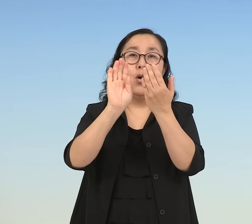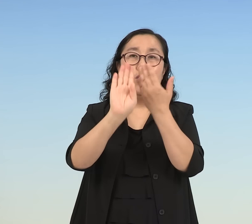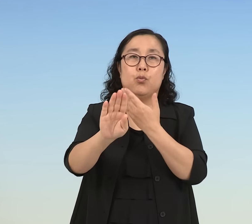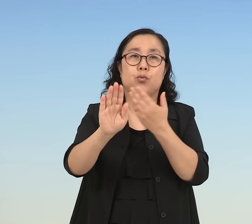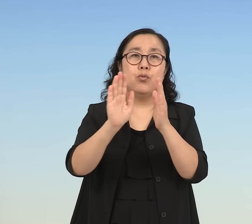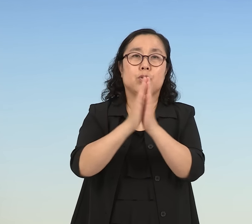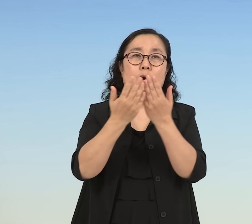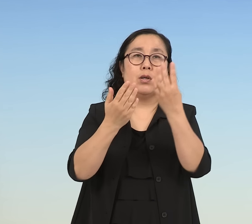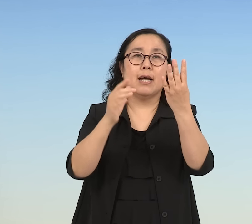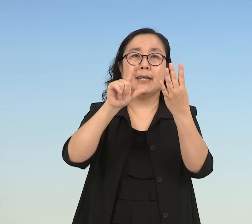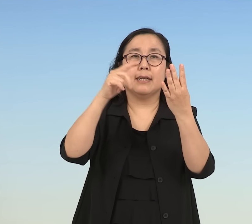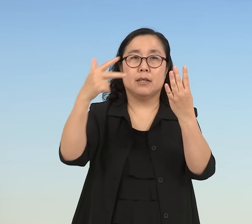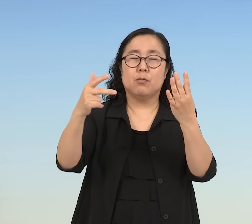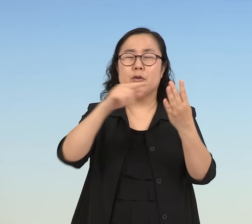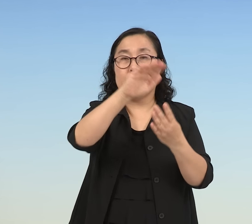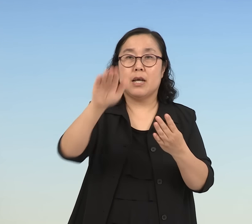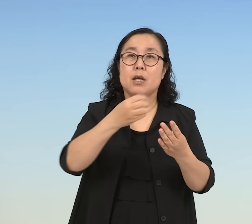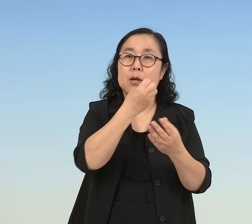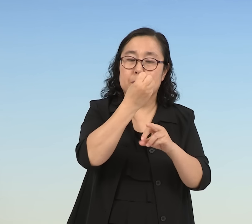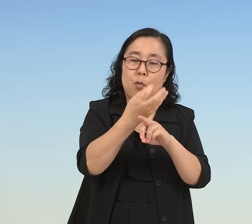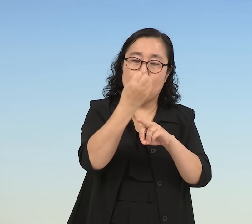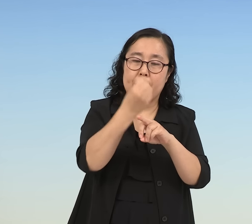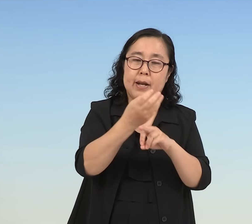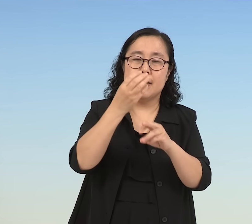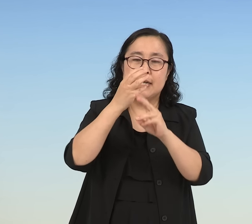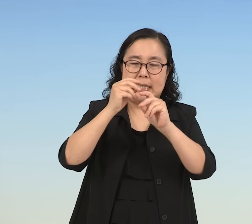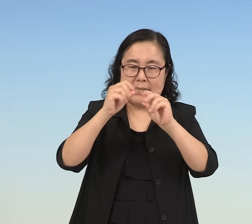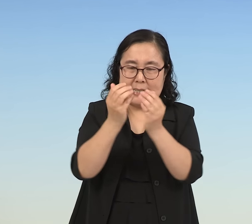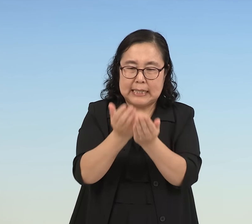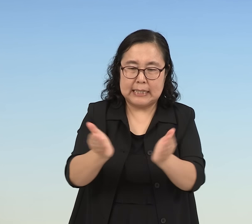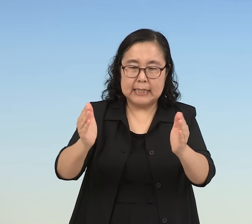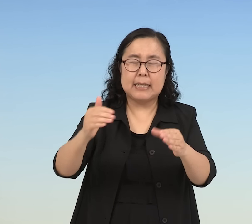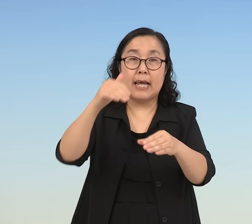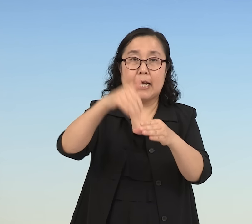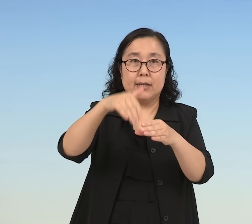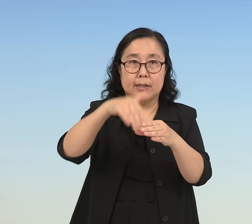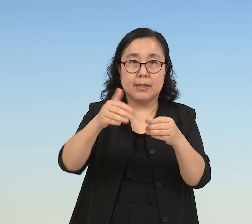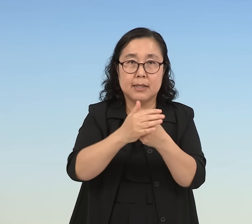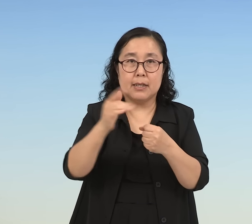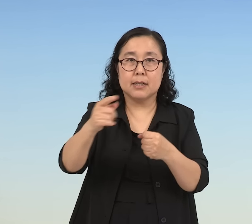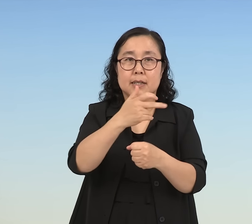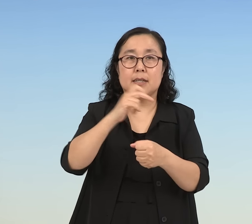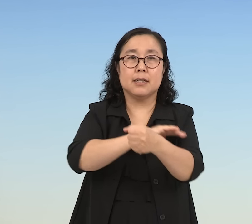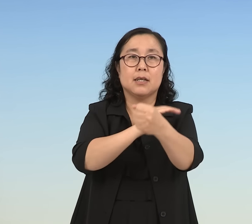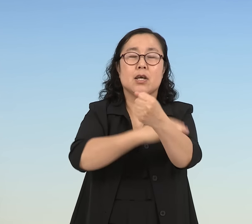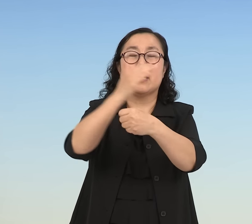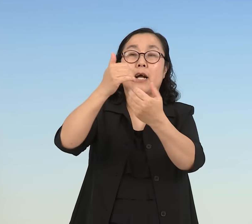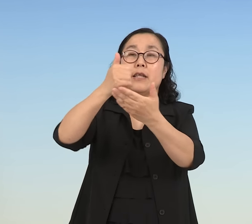고백했습니까? 우리가 이 보배를 질 그릇에 가졌으니 이는 심히 큰 능력은 하나님께 있고 우리에게 있지 않냐면 알게 하려